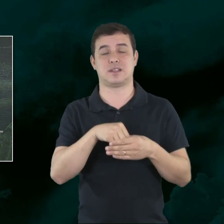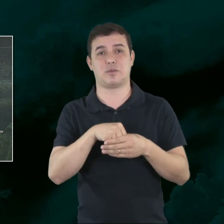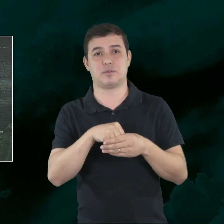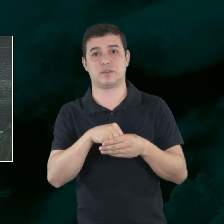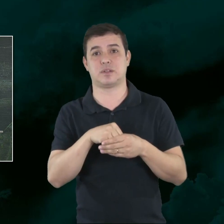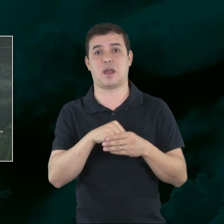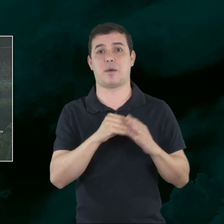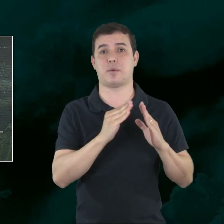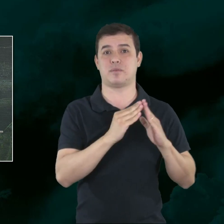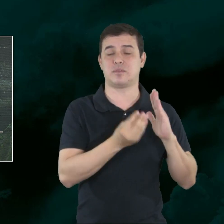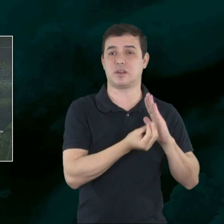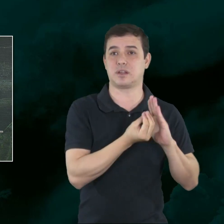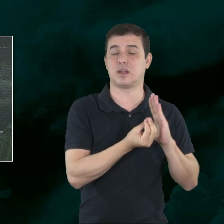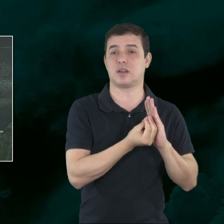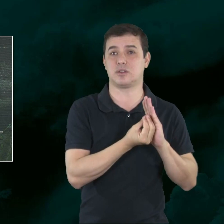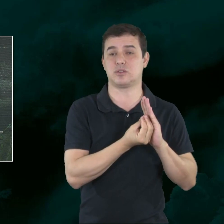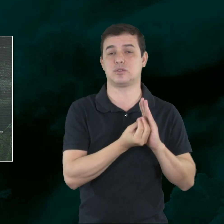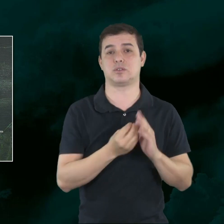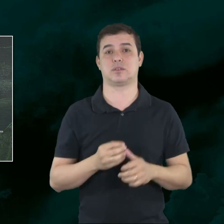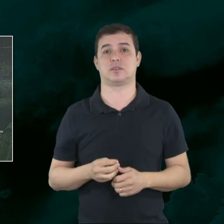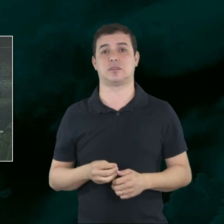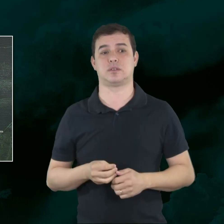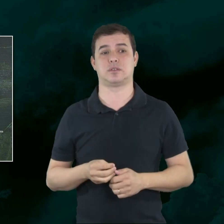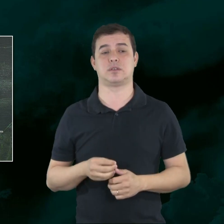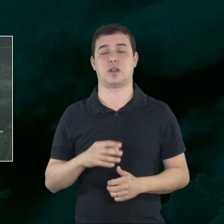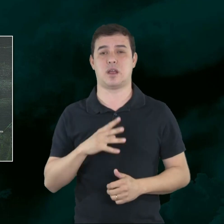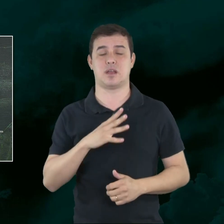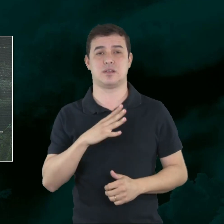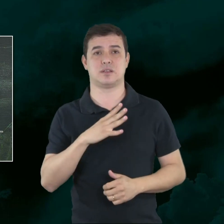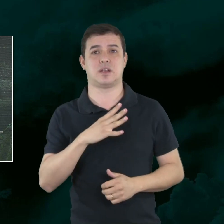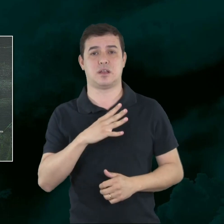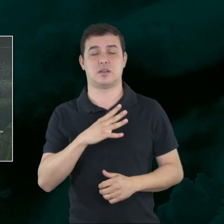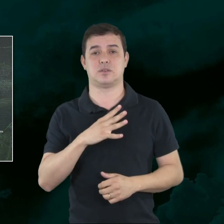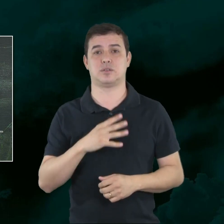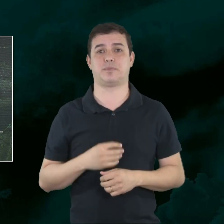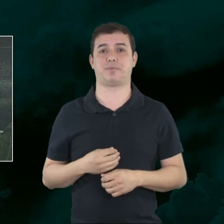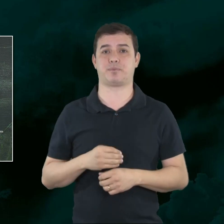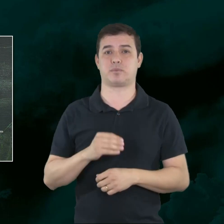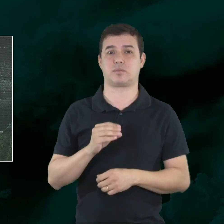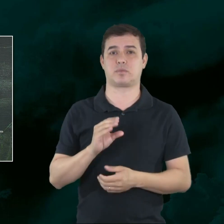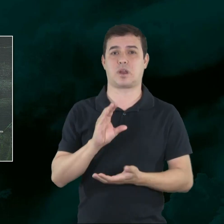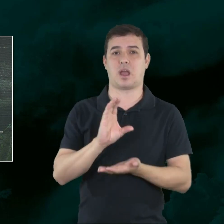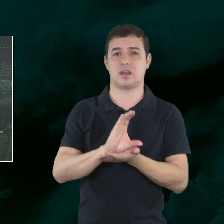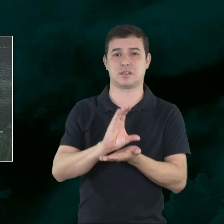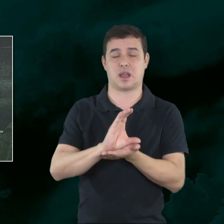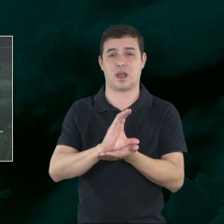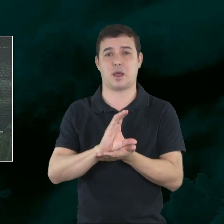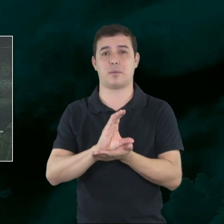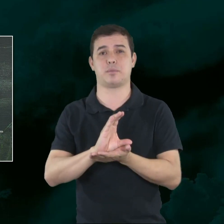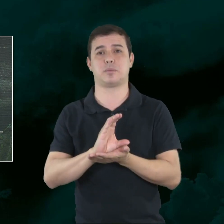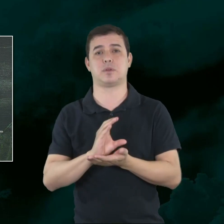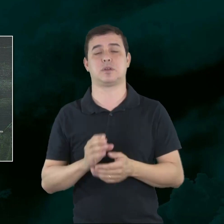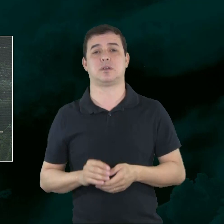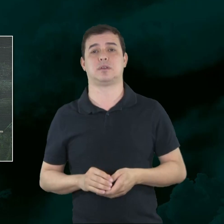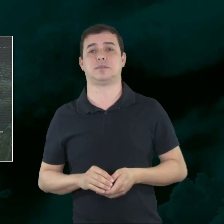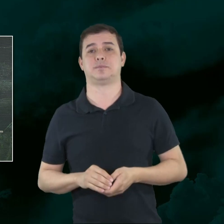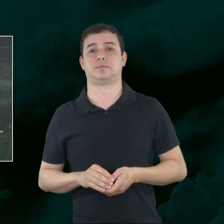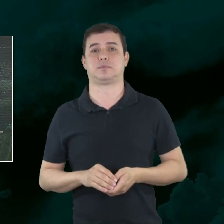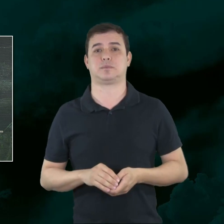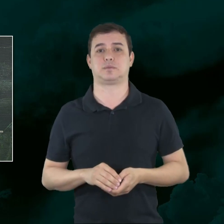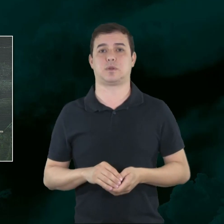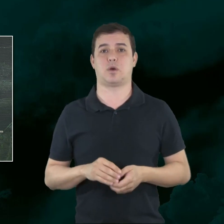região, da obra regional, do SEAP, dos comportores, dos irmãos